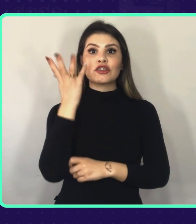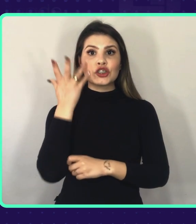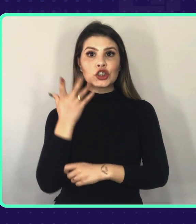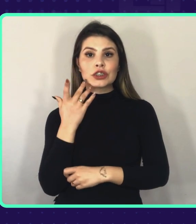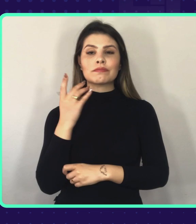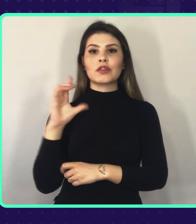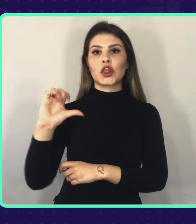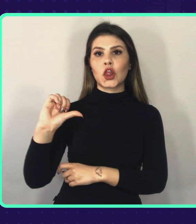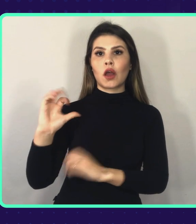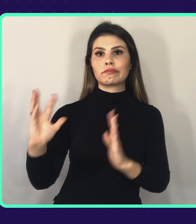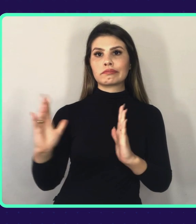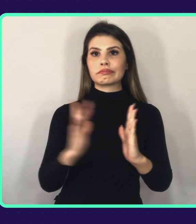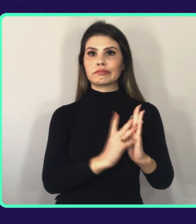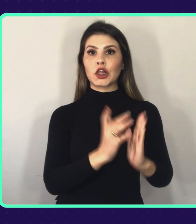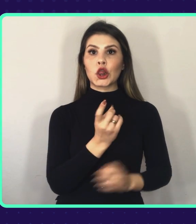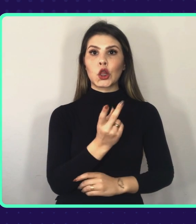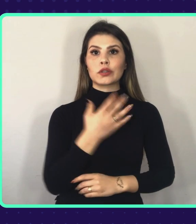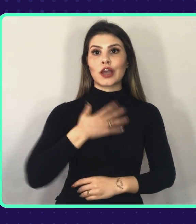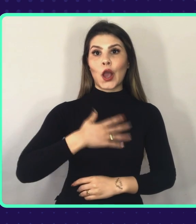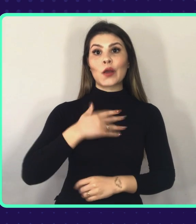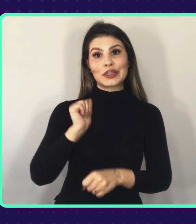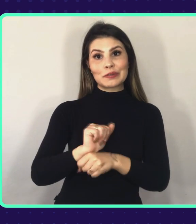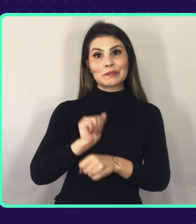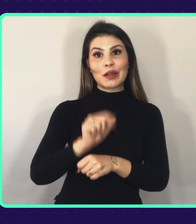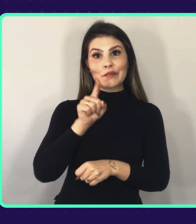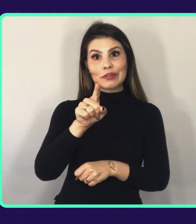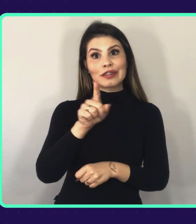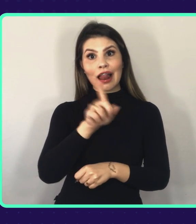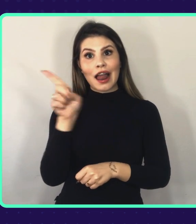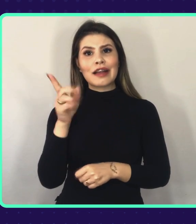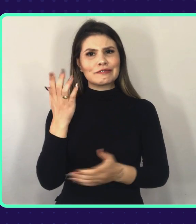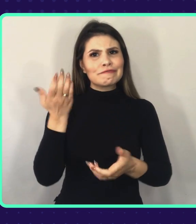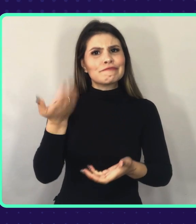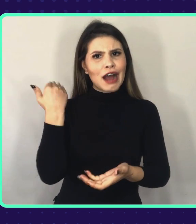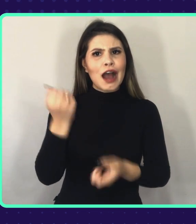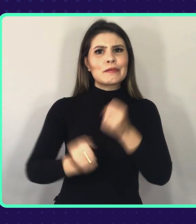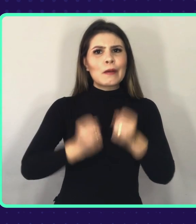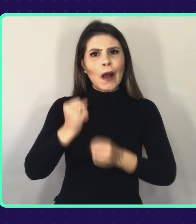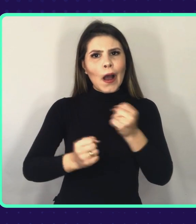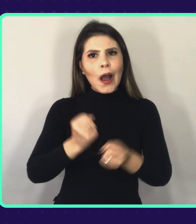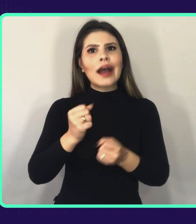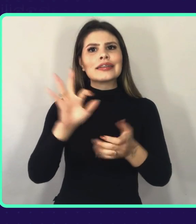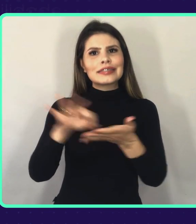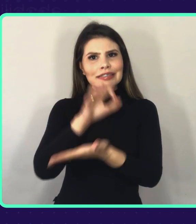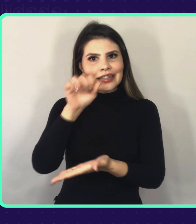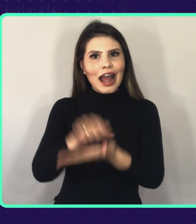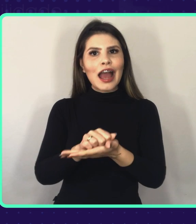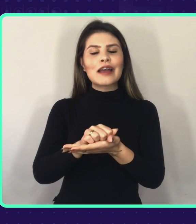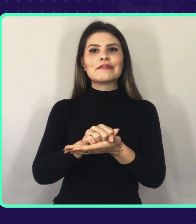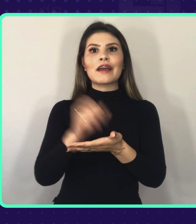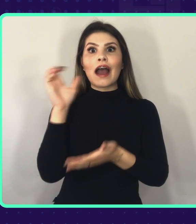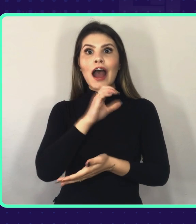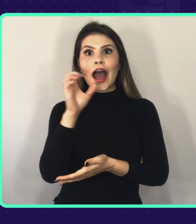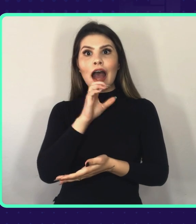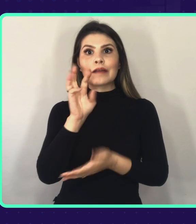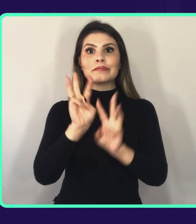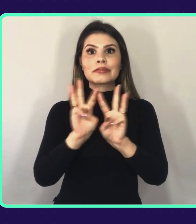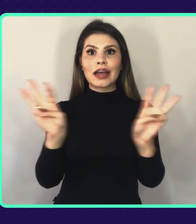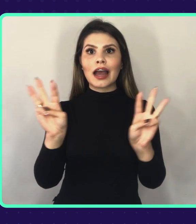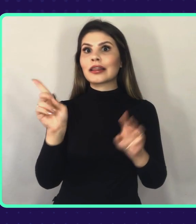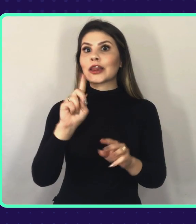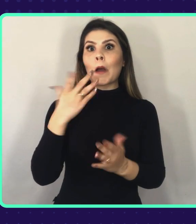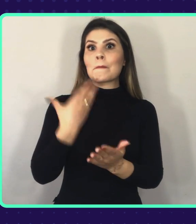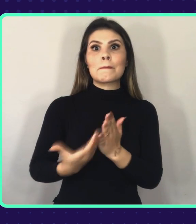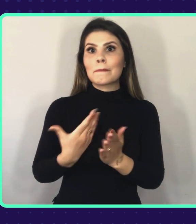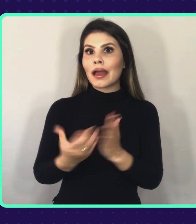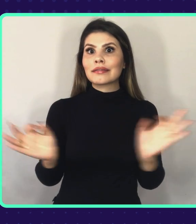ocorre entre os dias 9 a 12 de agosto. Eu te espero lá. Por favor, corra, se inscreva no site para